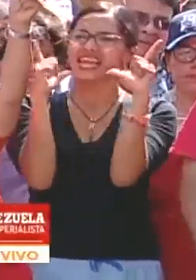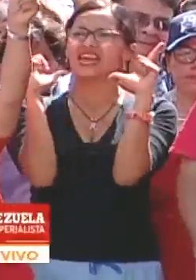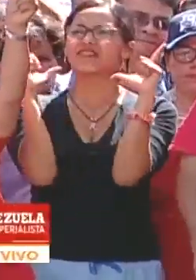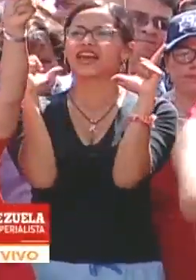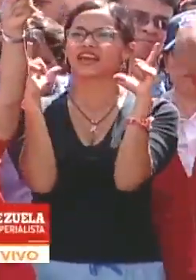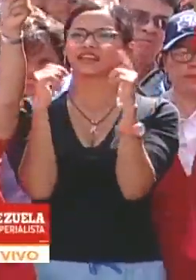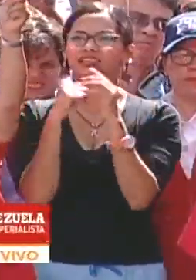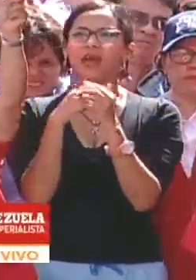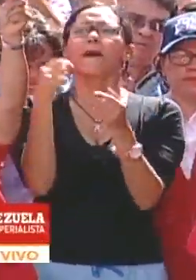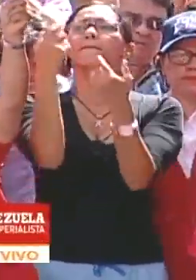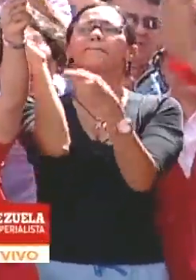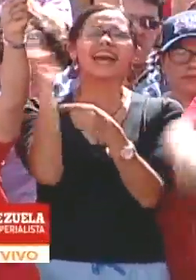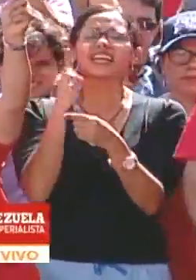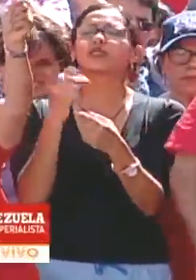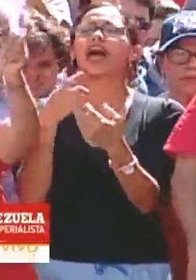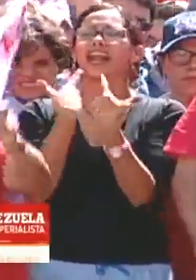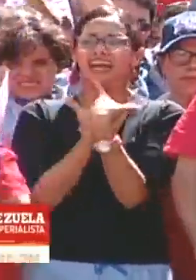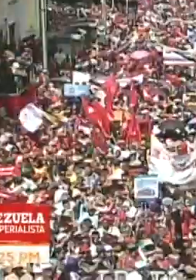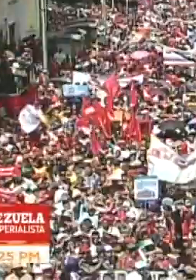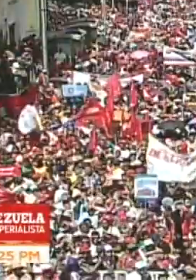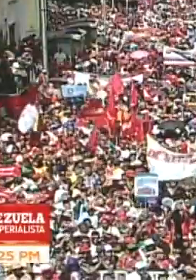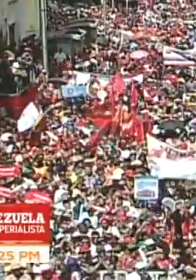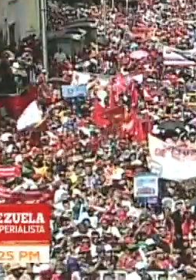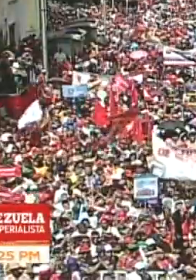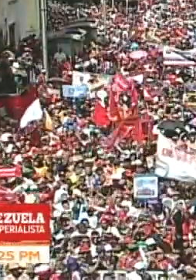libre! ¡Venezuela es soberana!